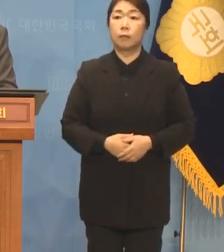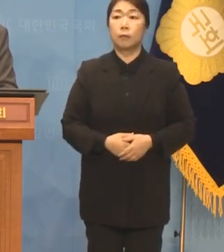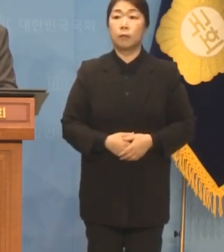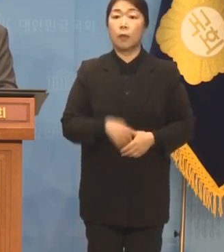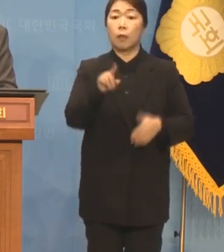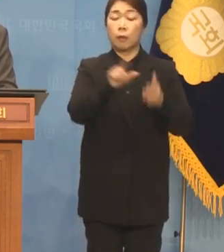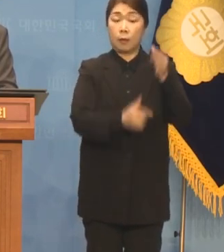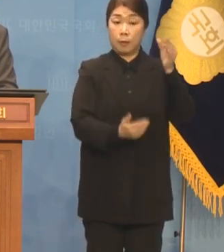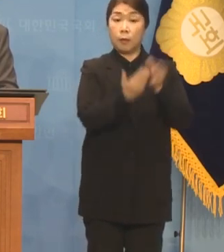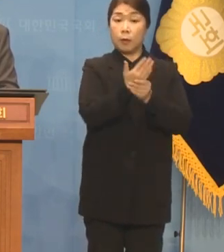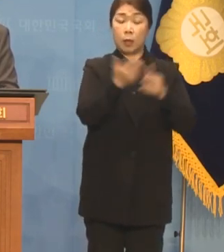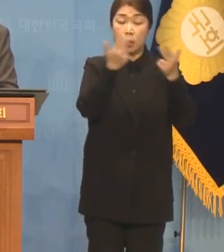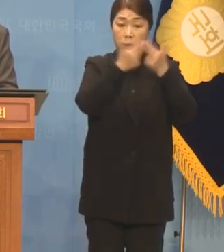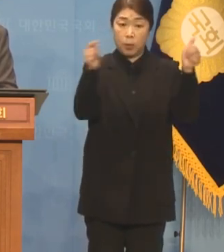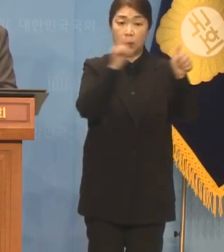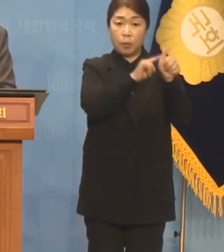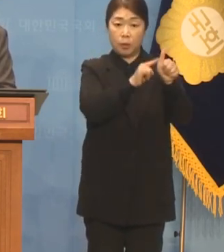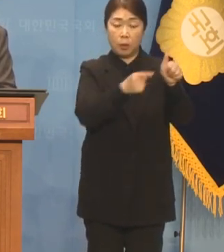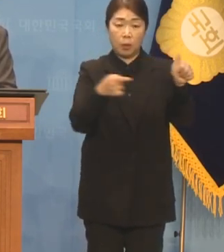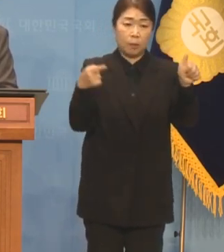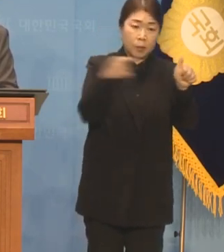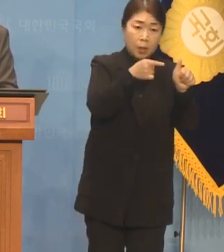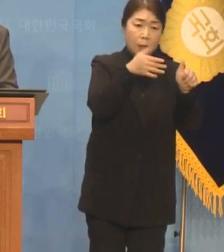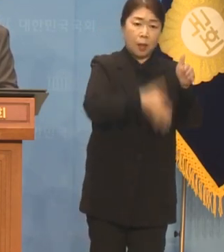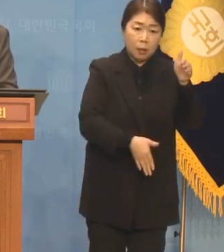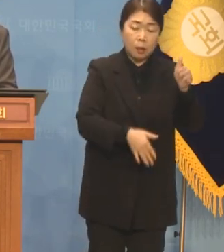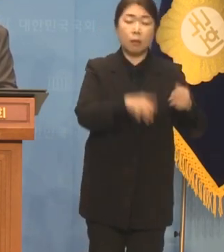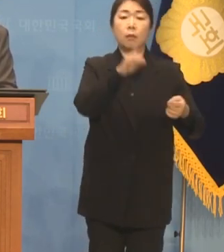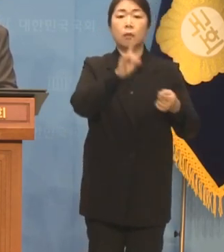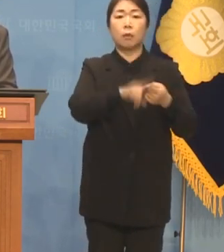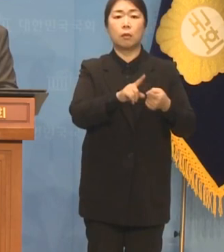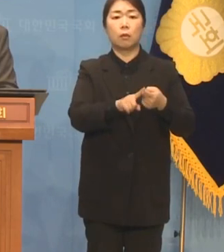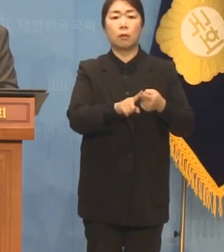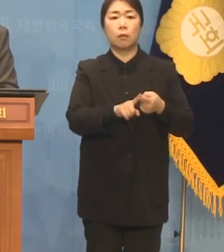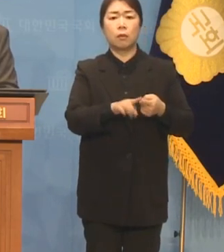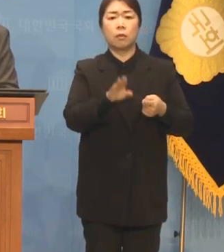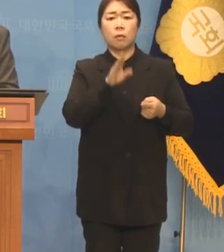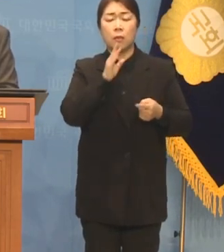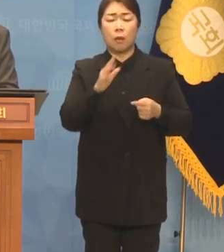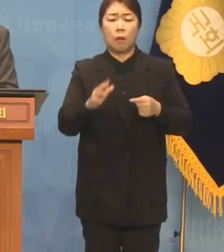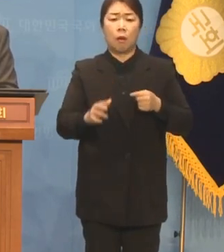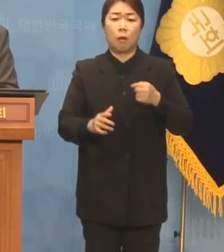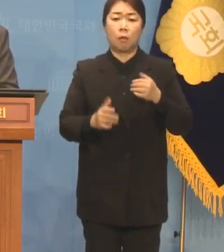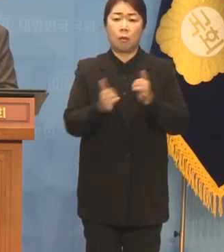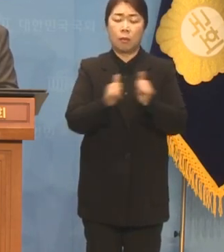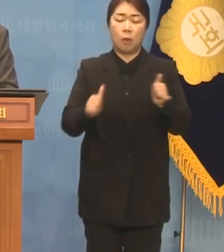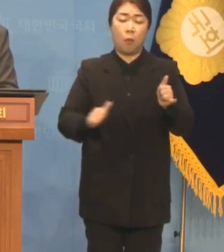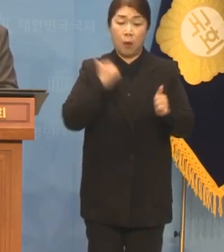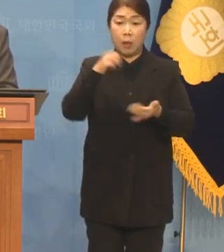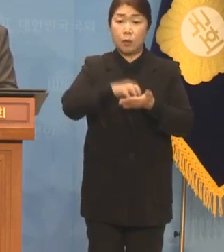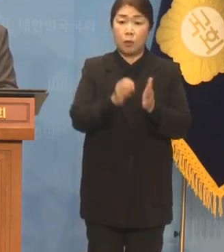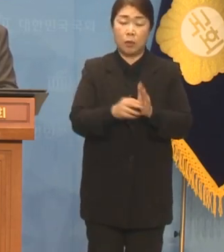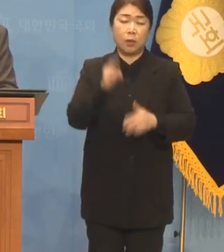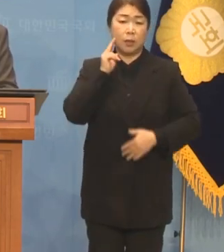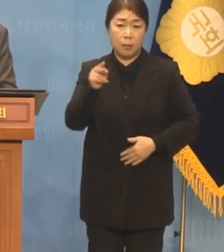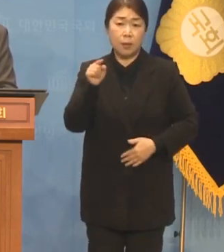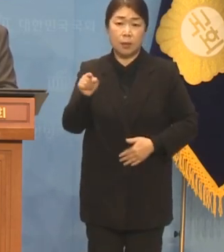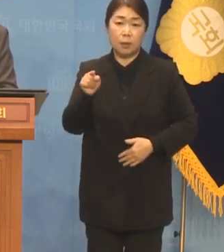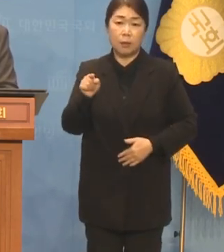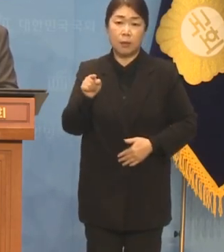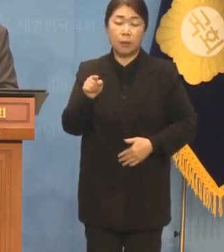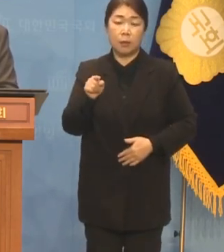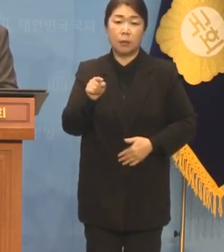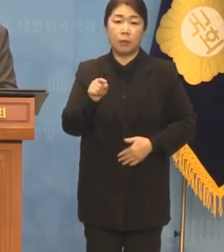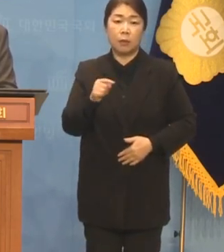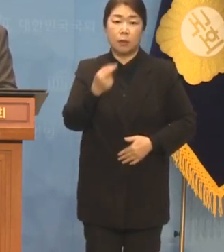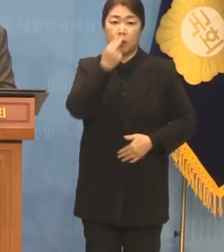당시에 발생한 이재명 대표에 대한 테러 행위가 천인공노할 반인륜적인 그런 암살